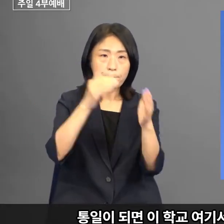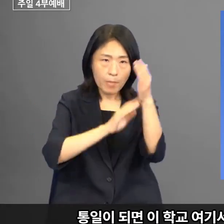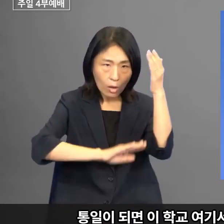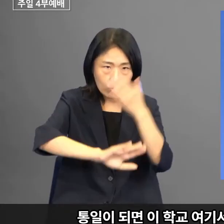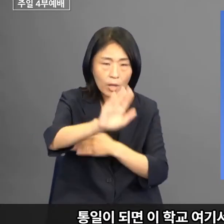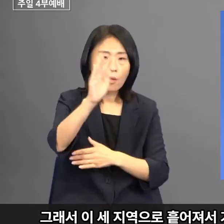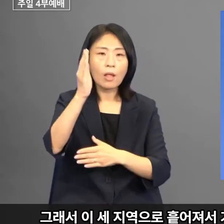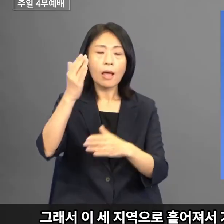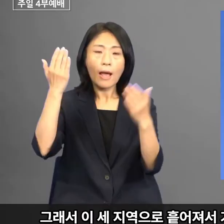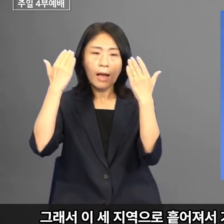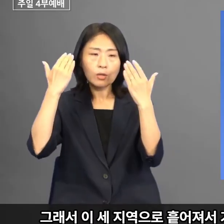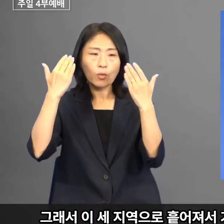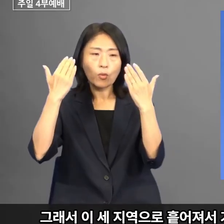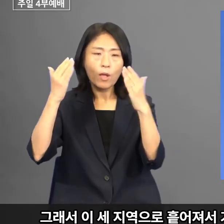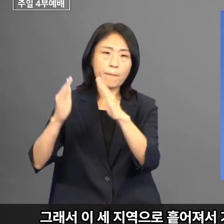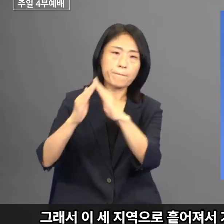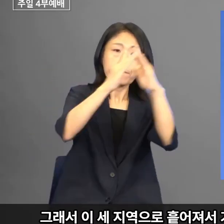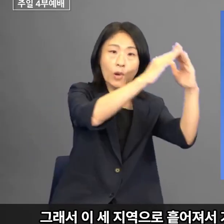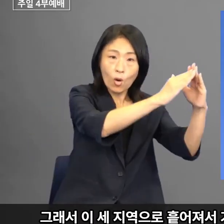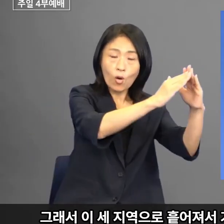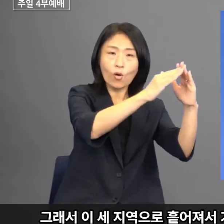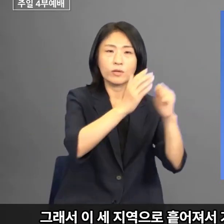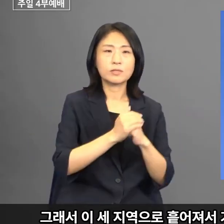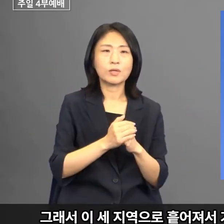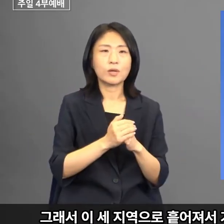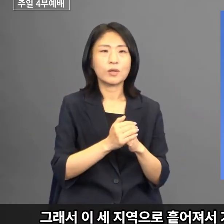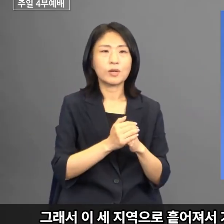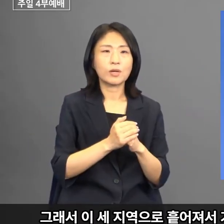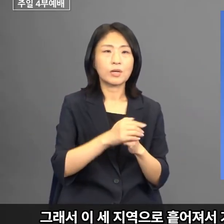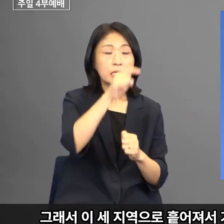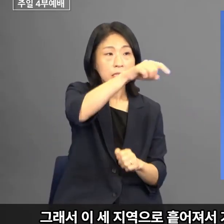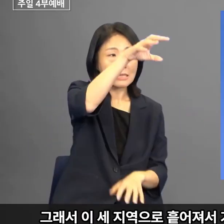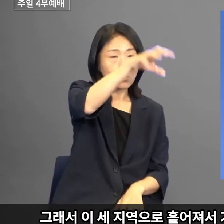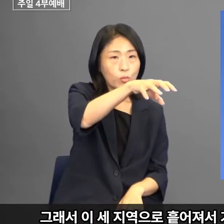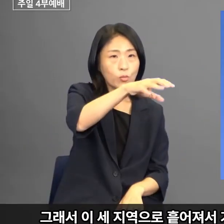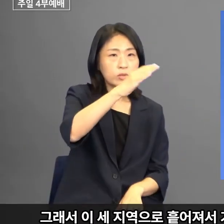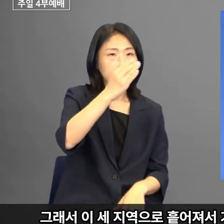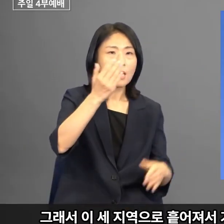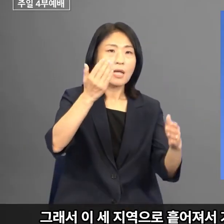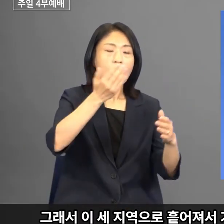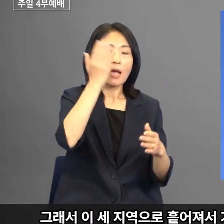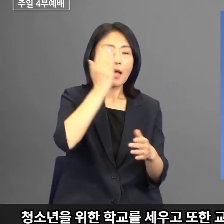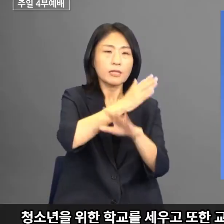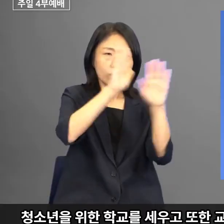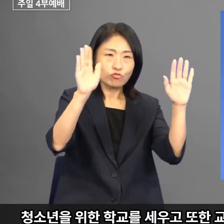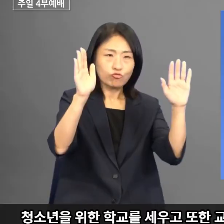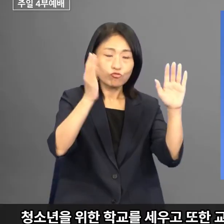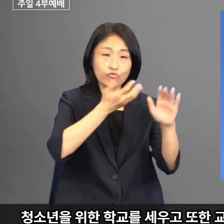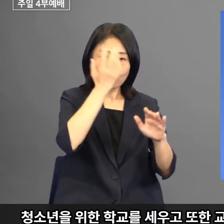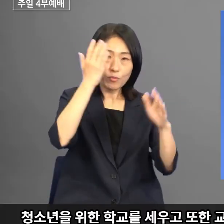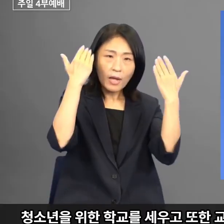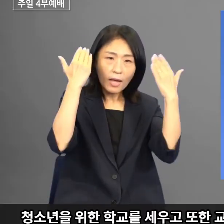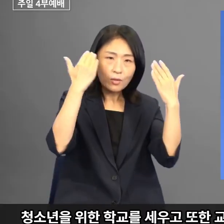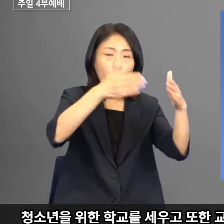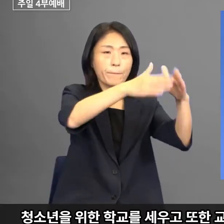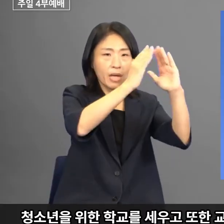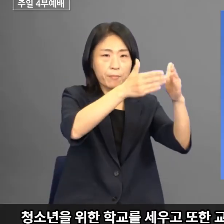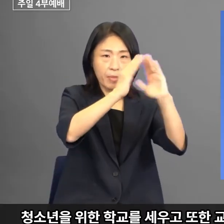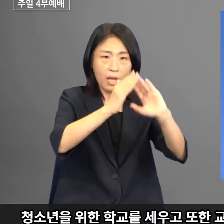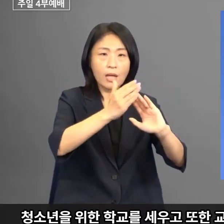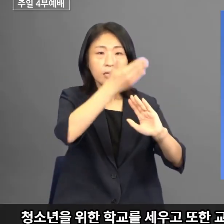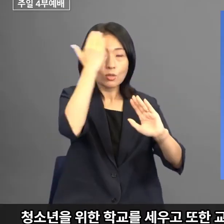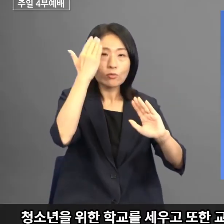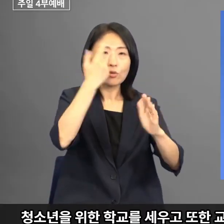가야죠. 그래서 이 세 지역으로 흩어져서 거기에 또한 하늘꿈 학교를 또 세워서 청소년들을 위한 학교를 세우고